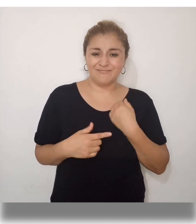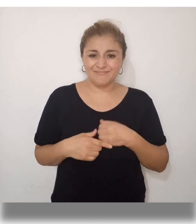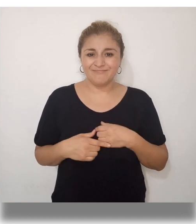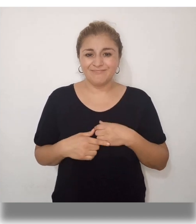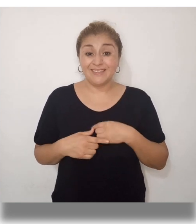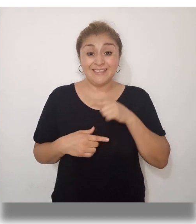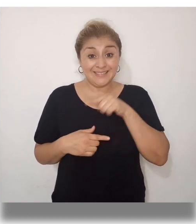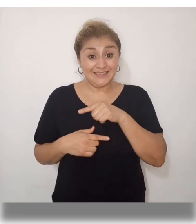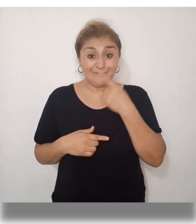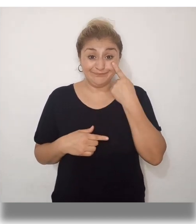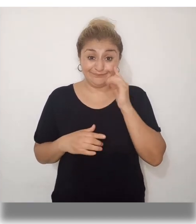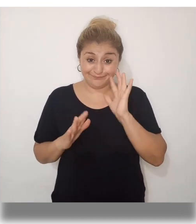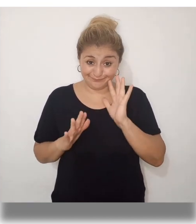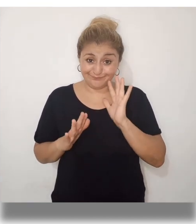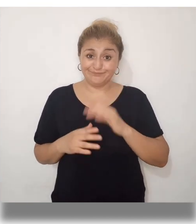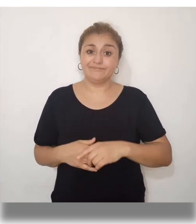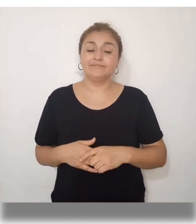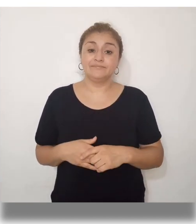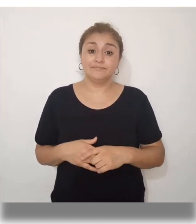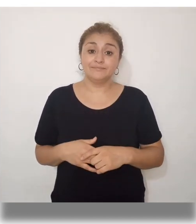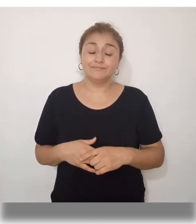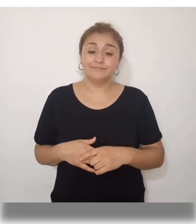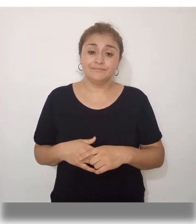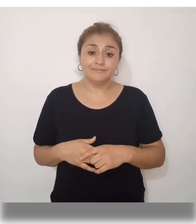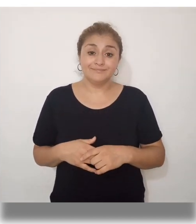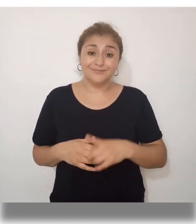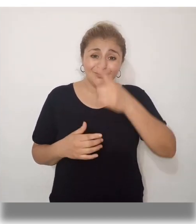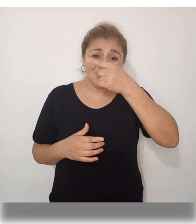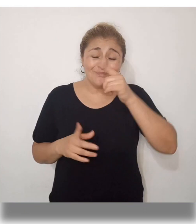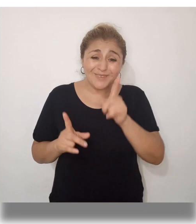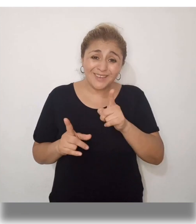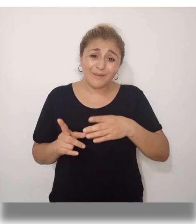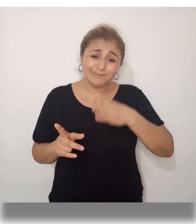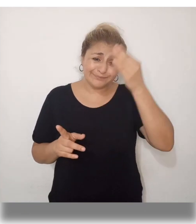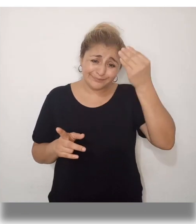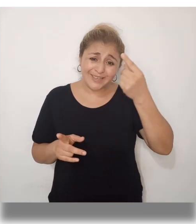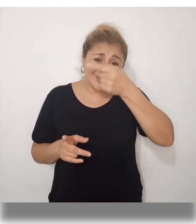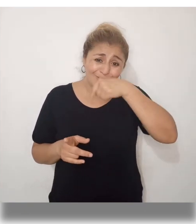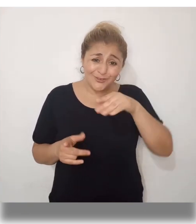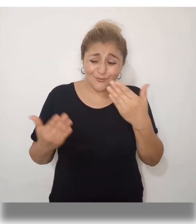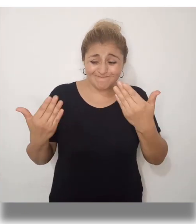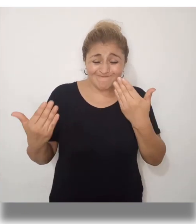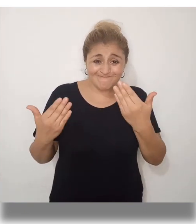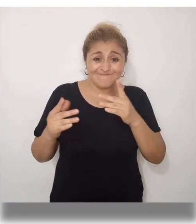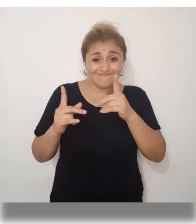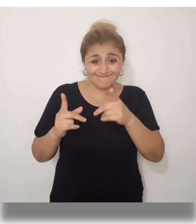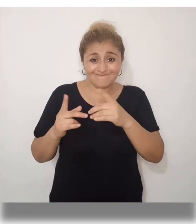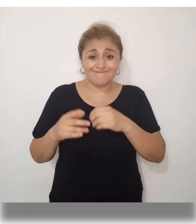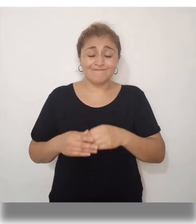el otro en realidad no debemos compararnos con ningún